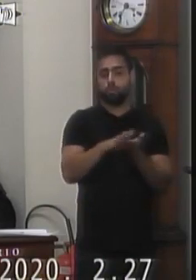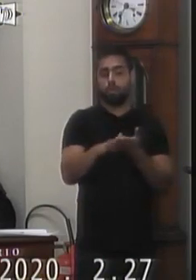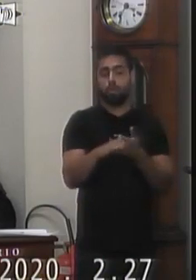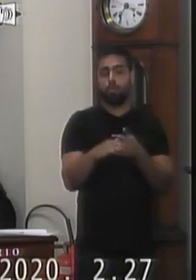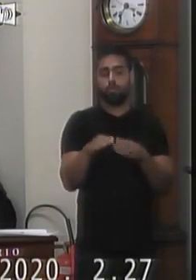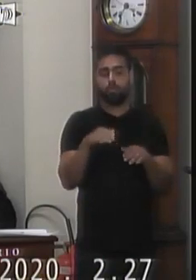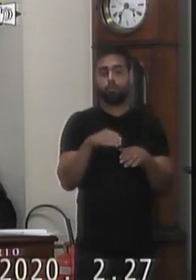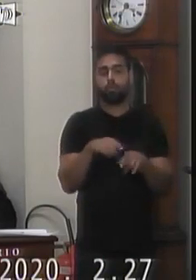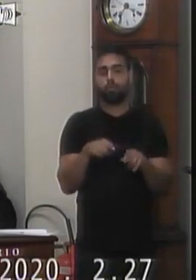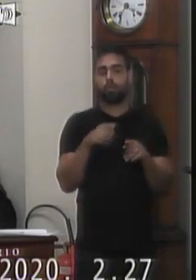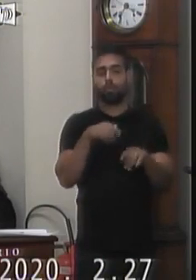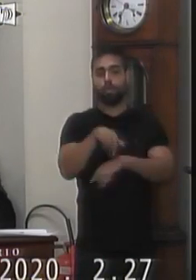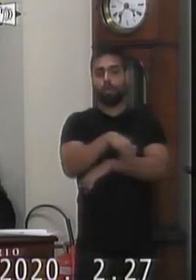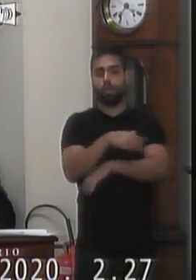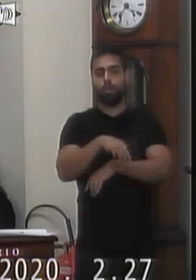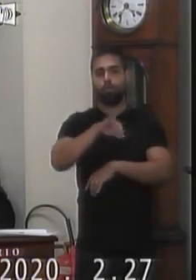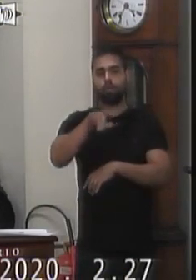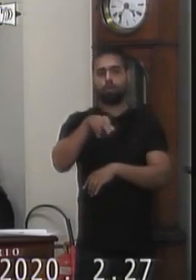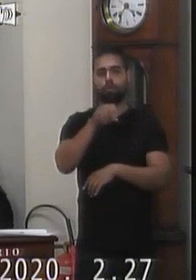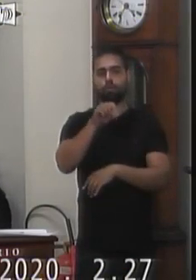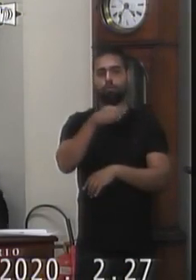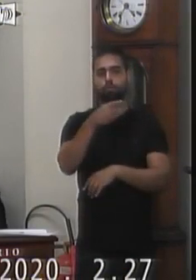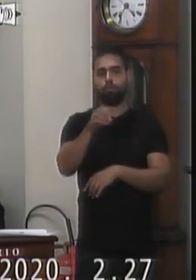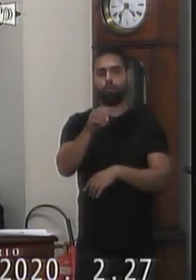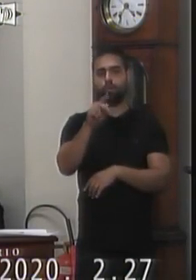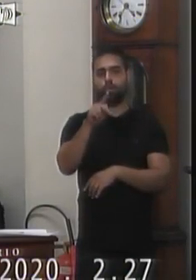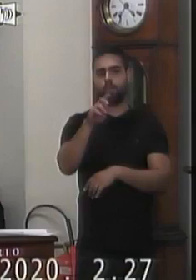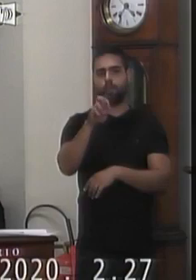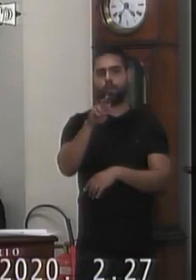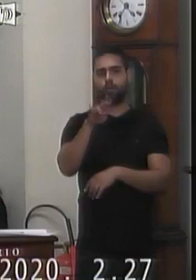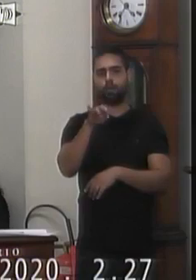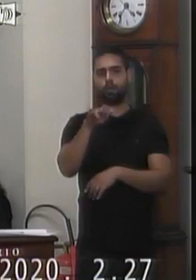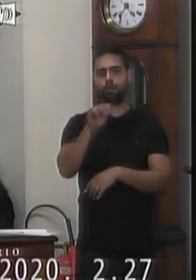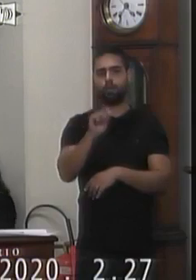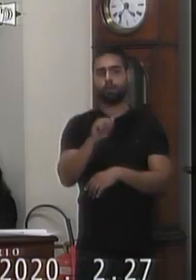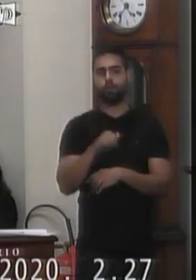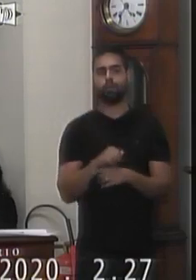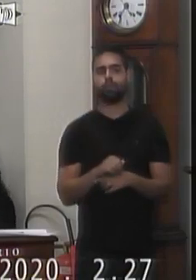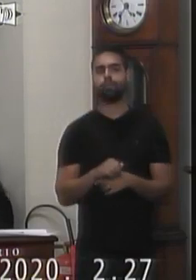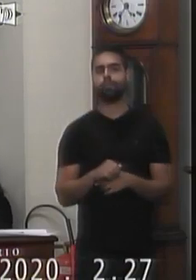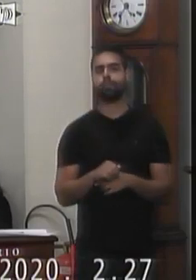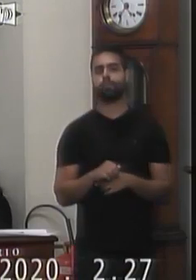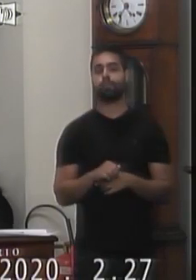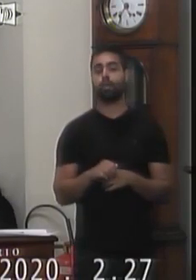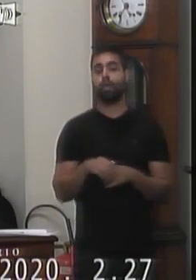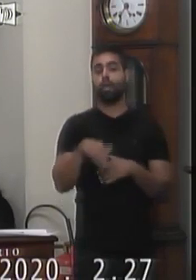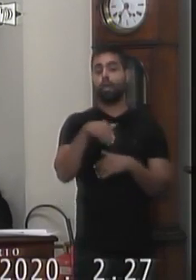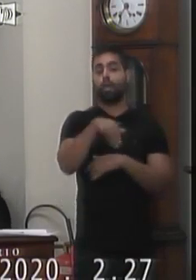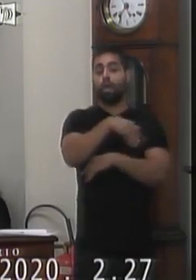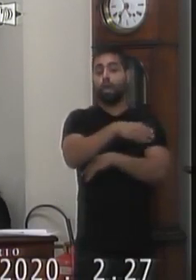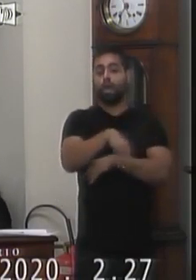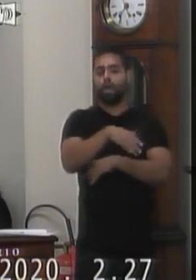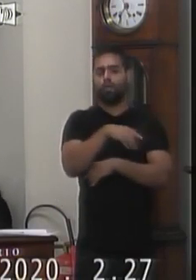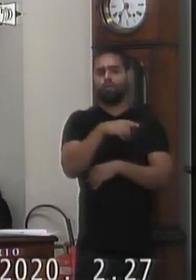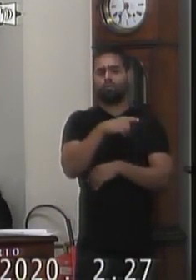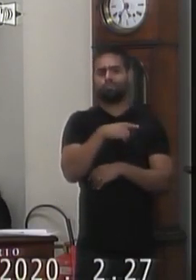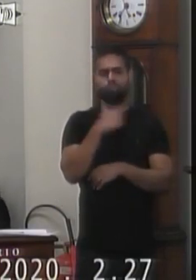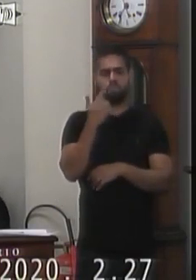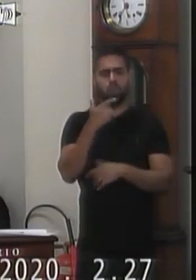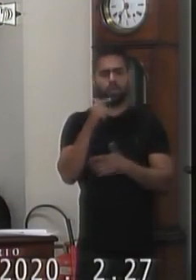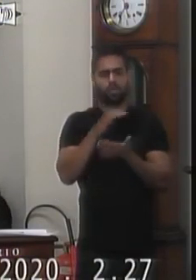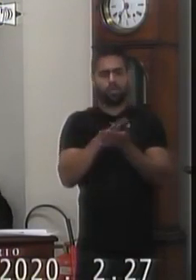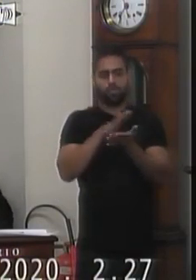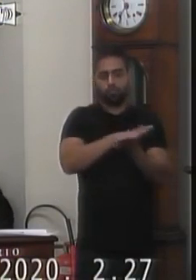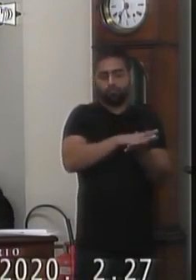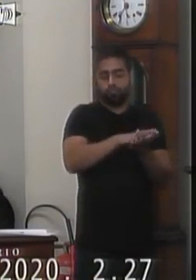Calçamento Urbano, a rua João Pereira da Silva, no bairro São José das Palmeiras. A referida rua encontra-se sem qualquer tipo de